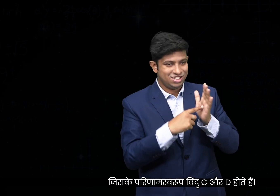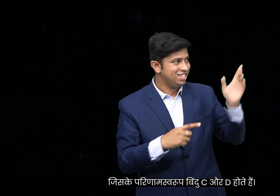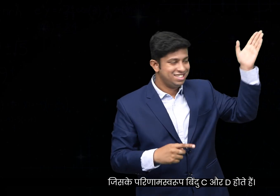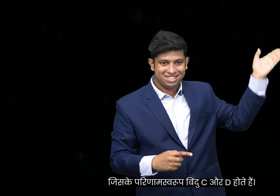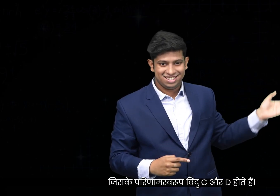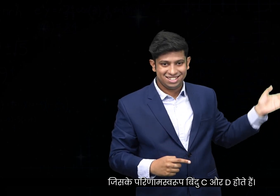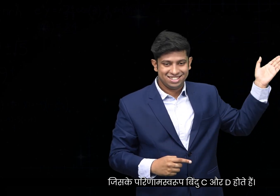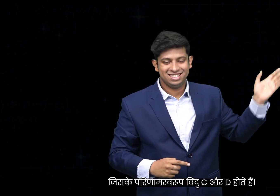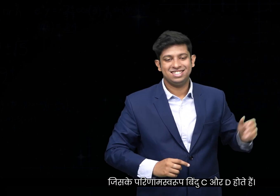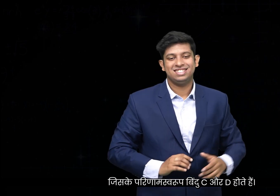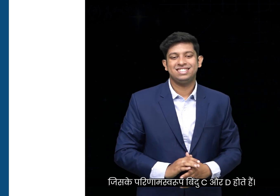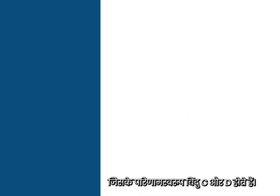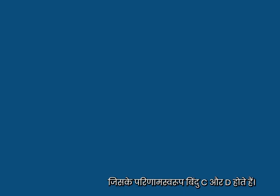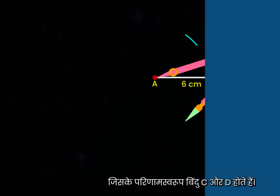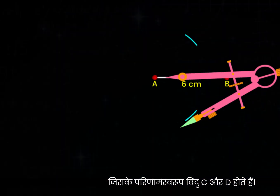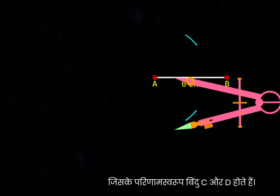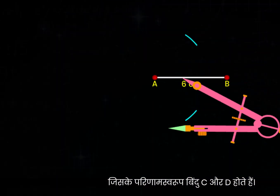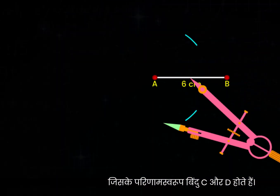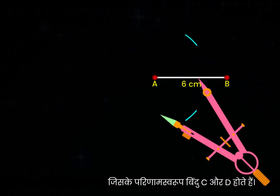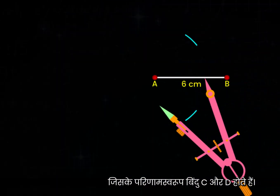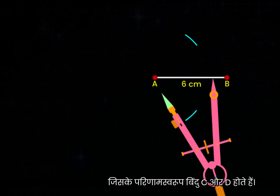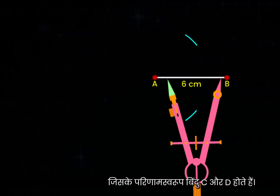परिणामस्वरूप बिंदु C और D होते हैं।